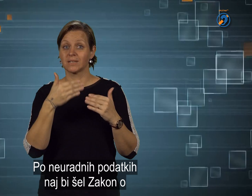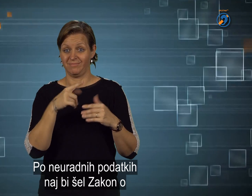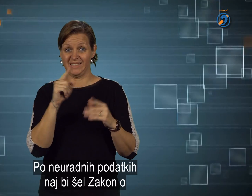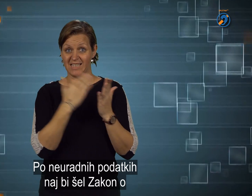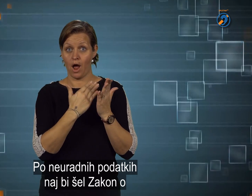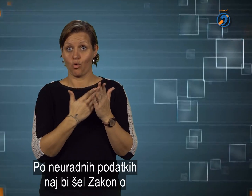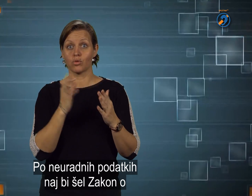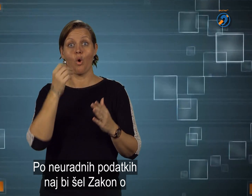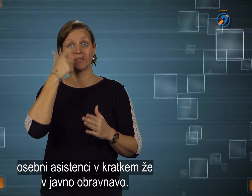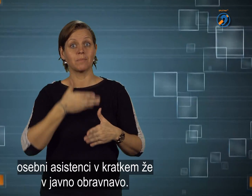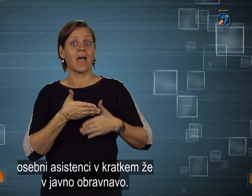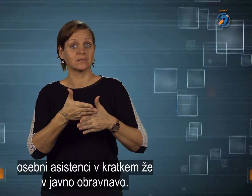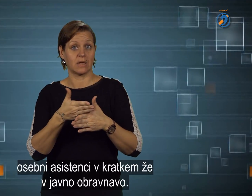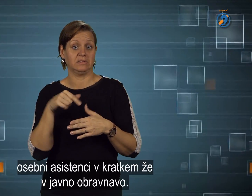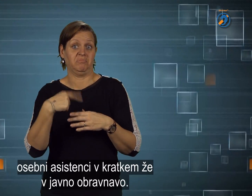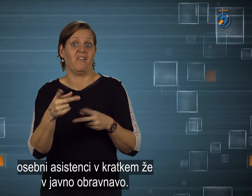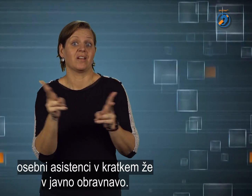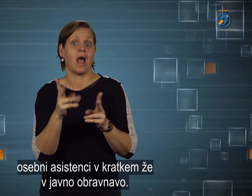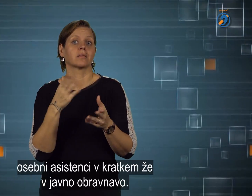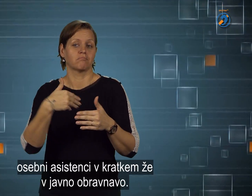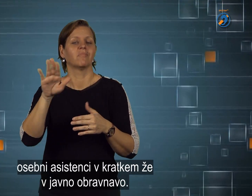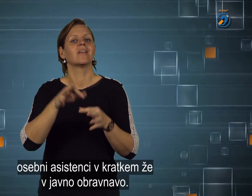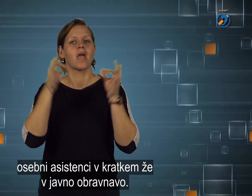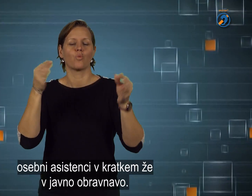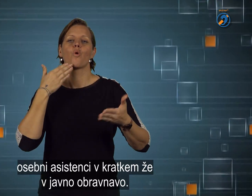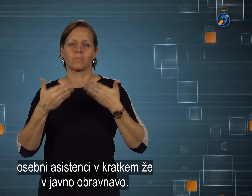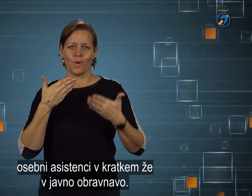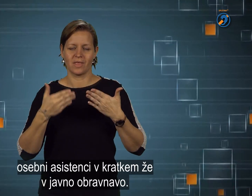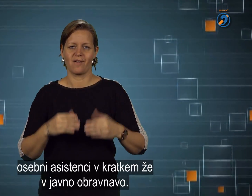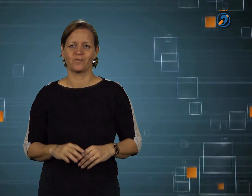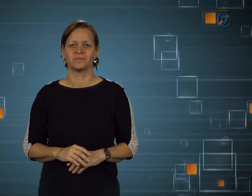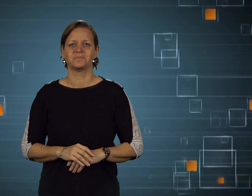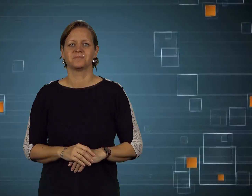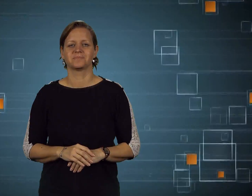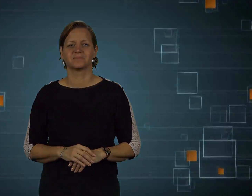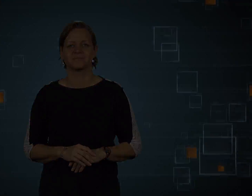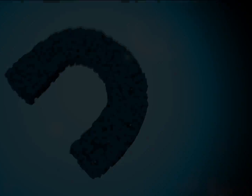naj bi šel zakon o osebni asistenci v kratkem že v javno obravnavo.